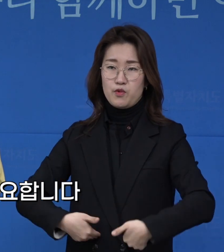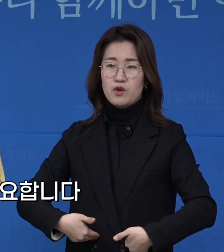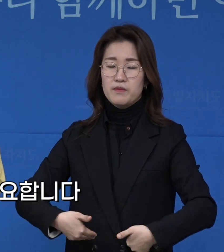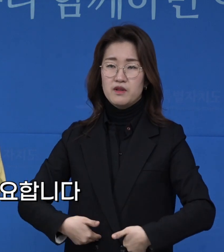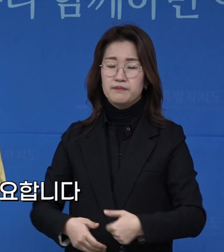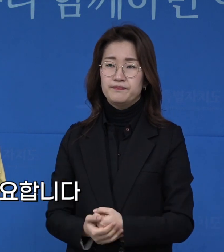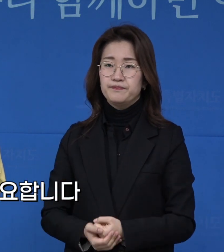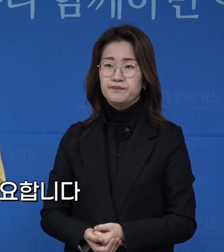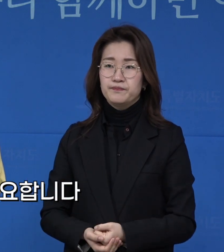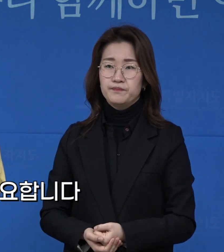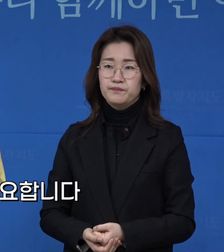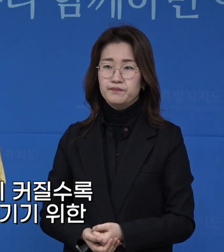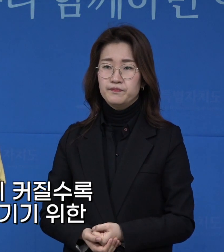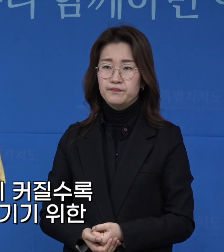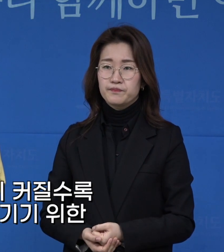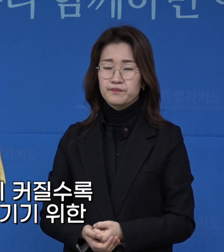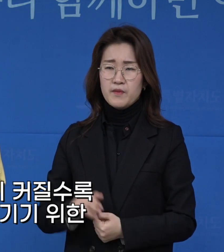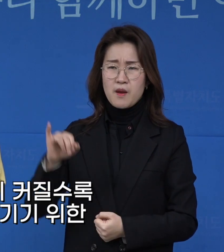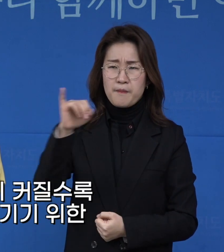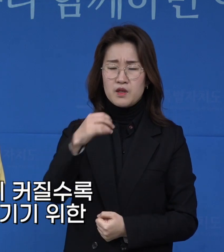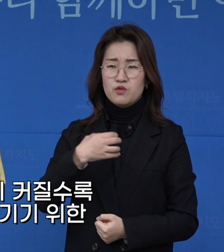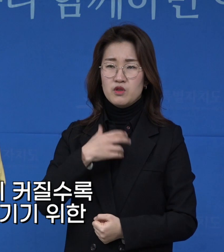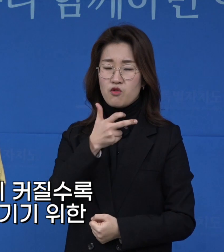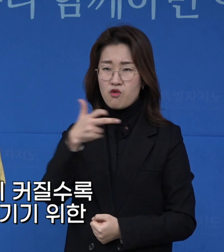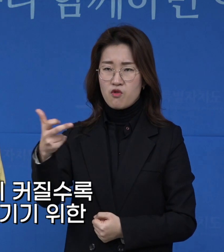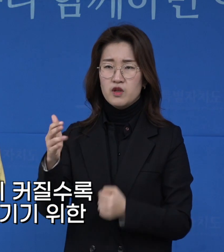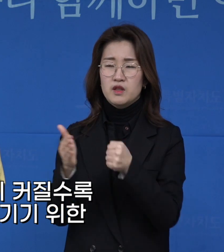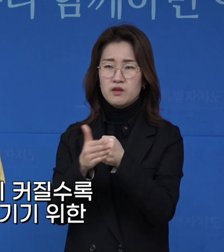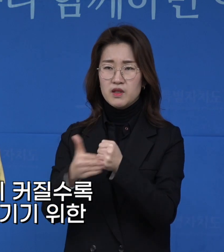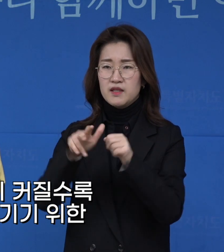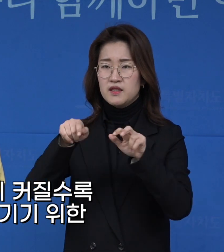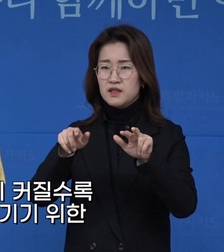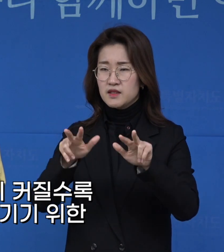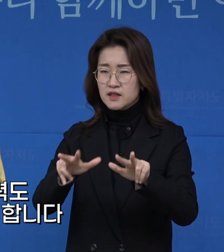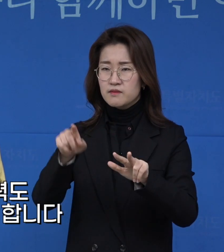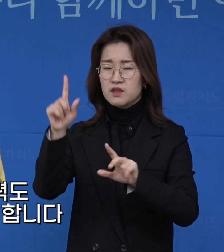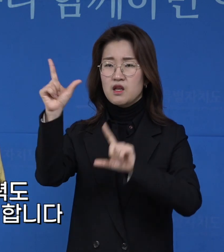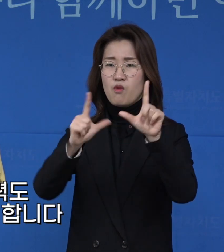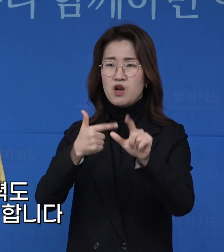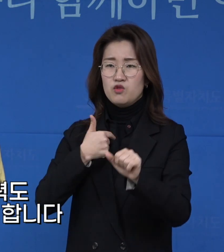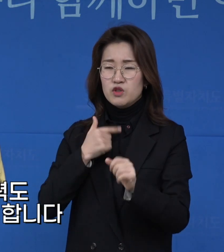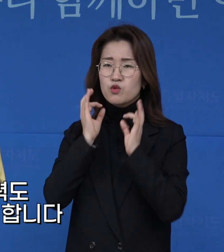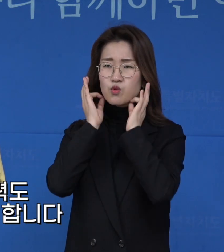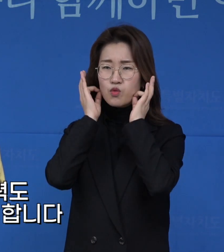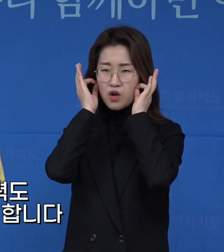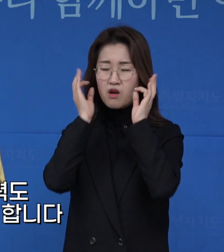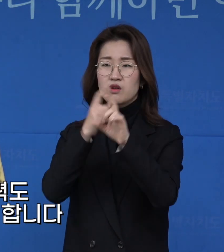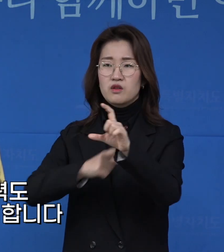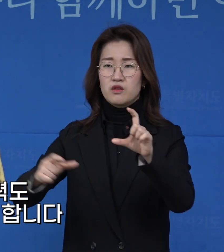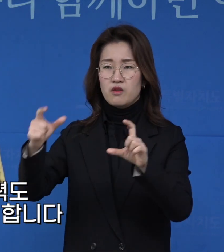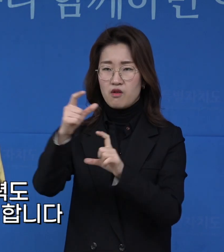필요합니다 바이러스 위험이 커질 수록 이 전쟁에서 이기기 위한 우리 노력도 더